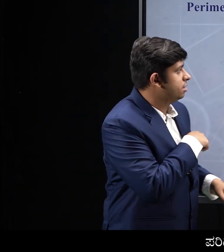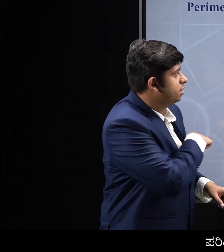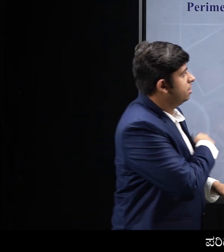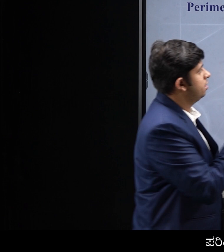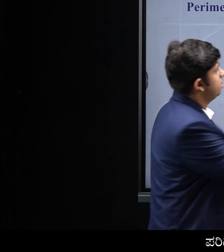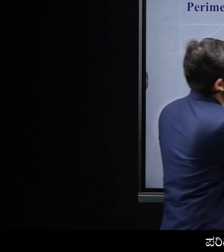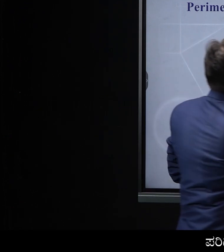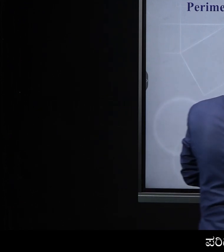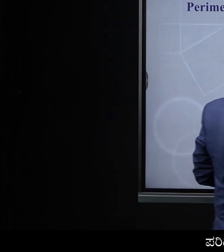ಪರಿಧಿ